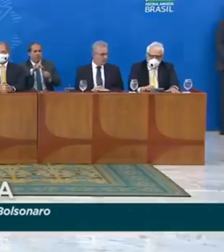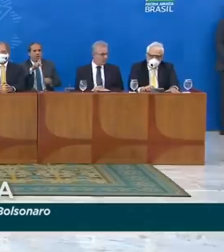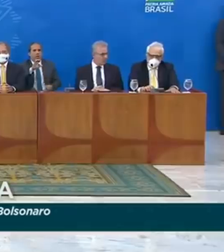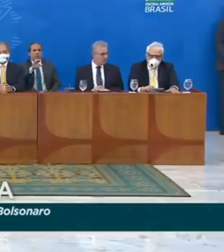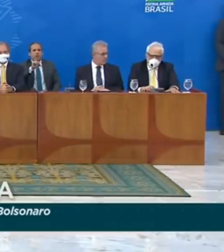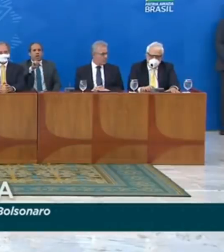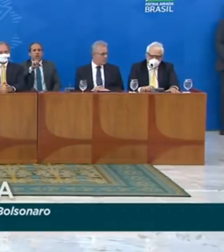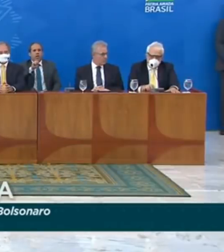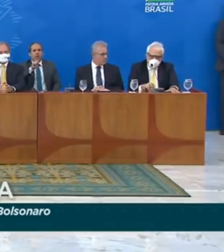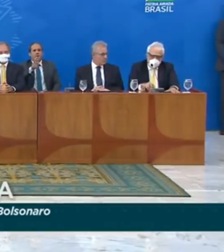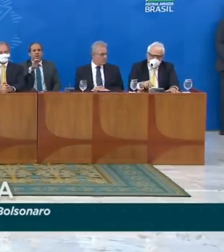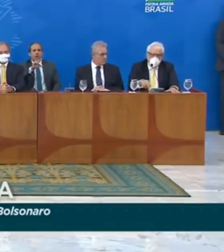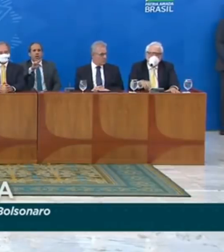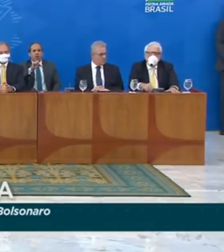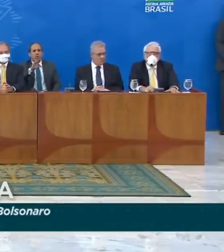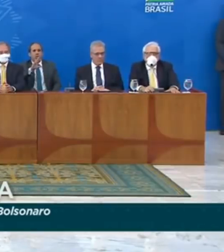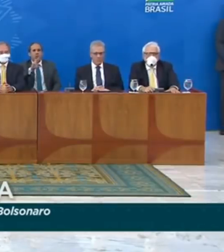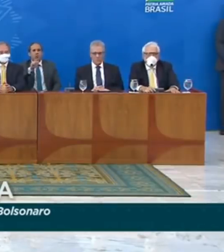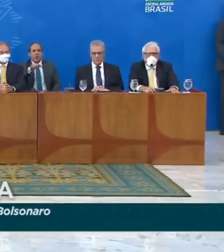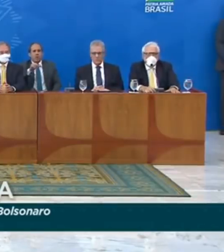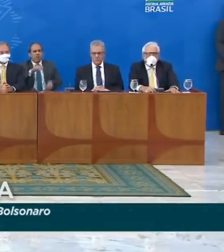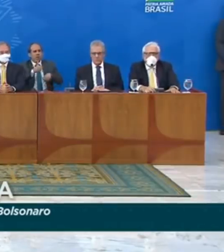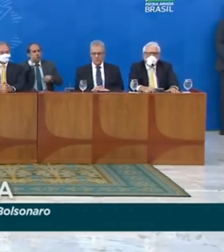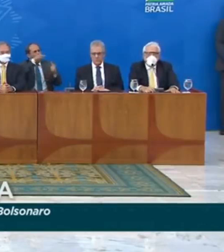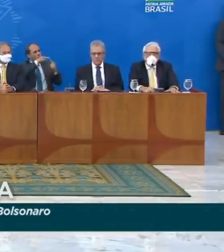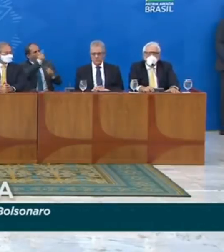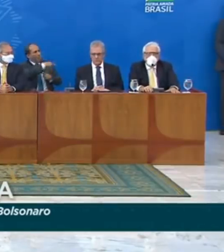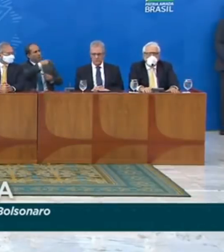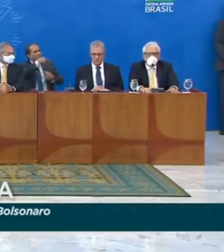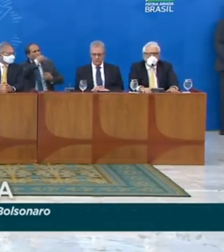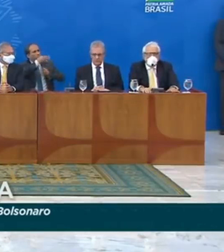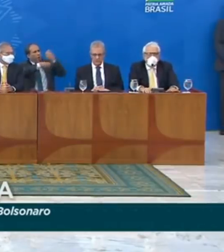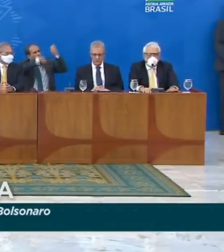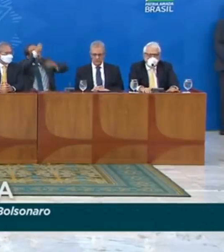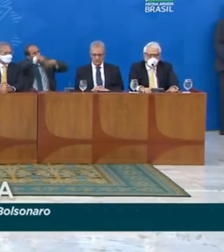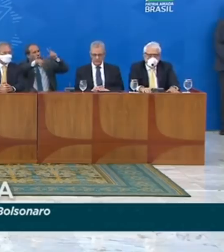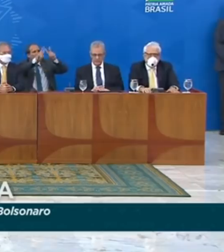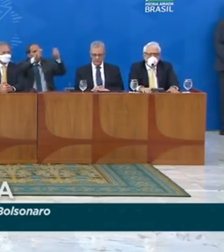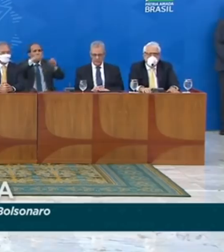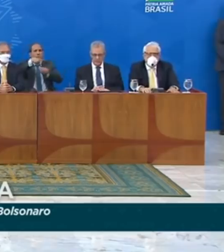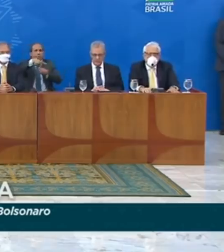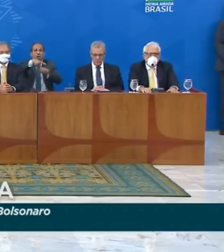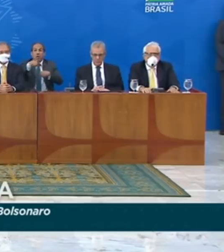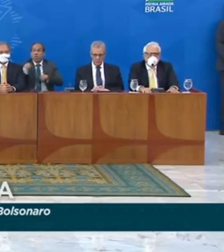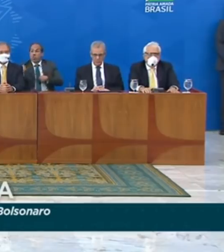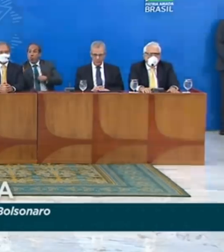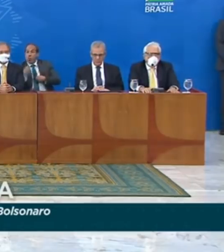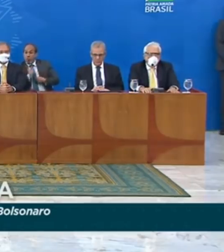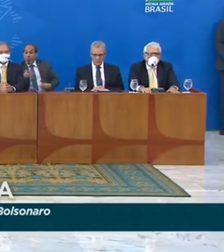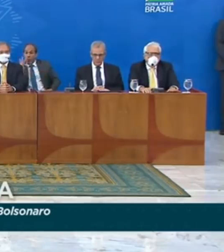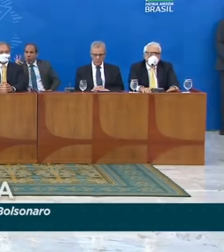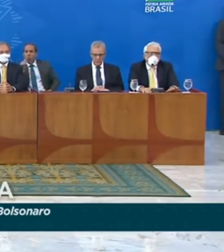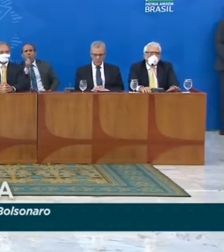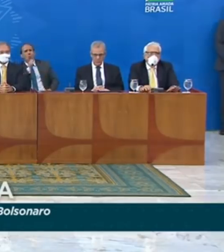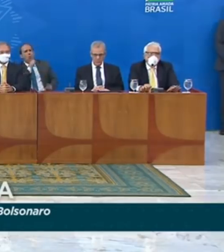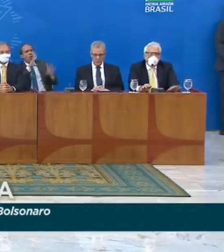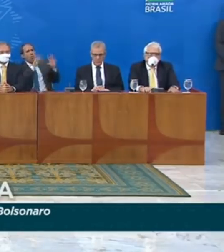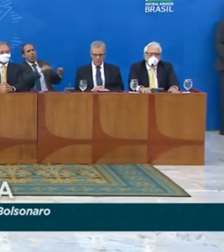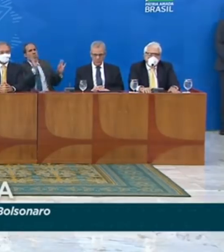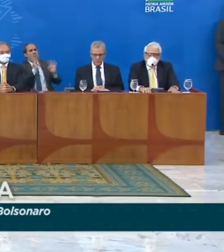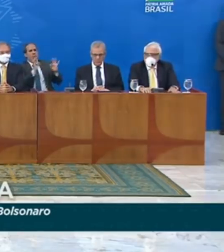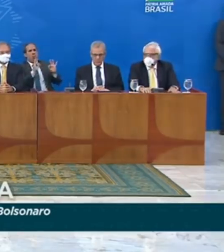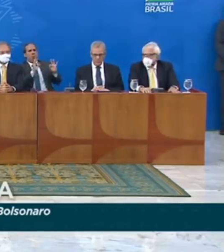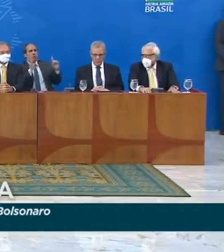adequada para falar sobre a Petrobras, repito, a qual nós não interferimos